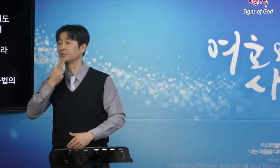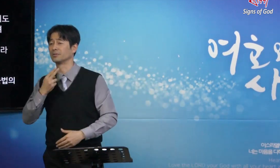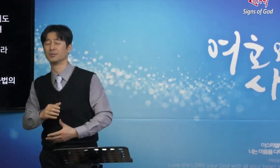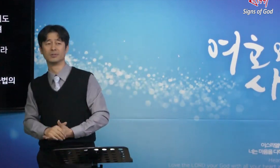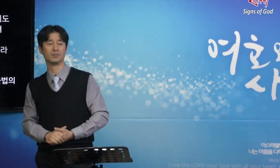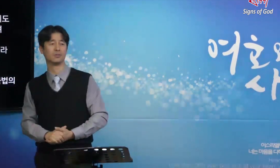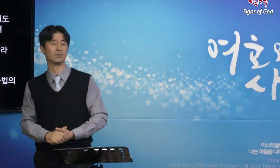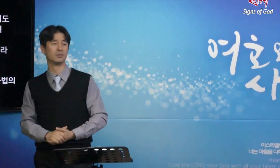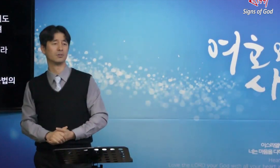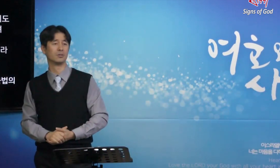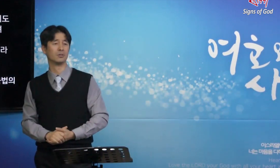차별이 없었습니다.